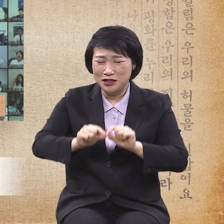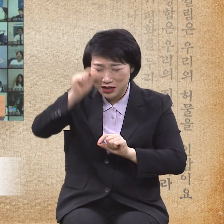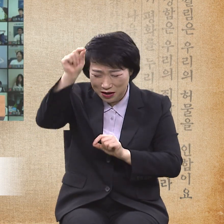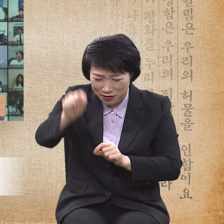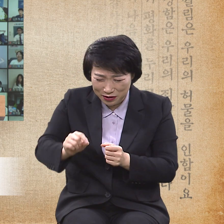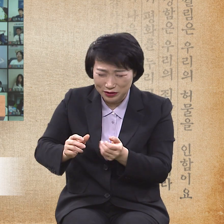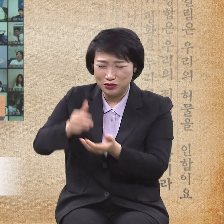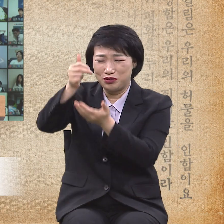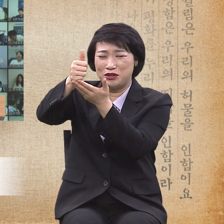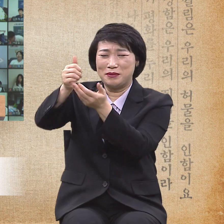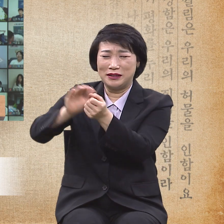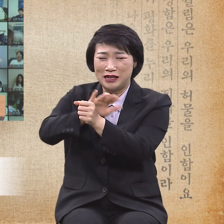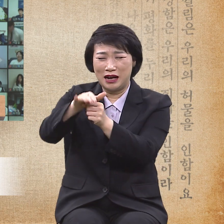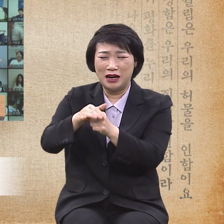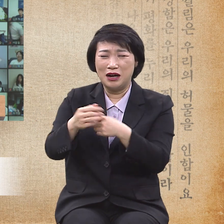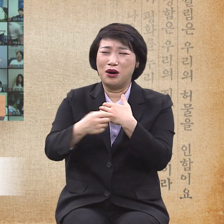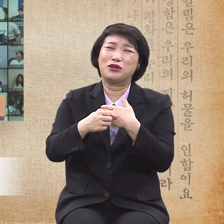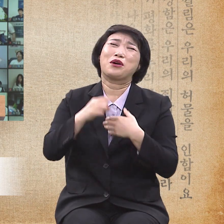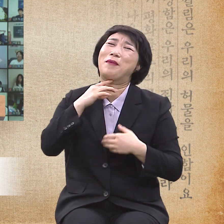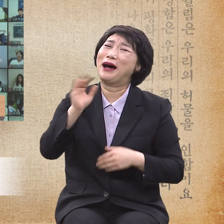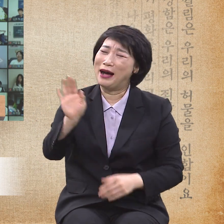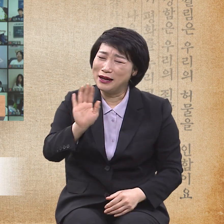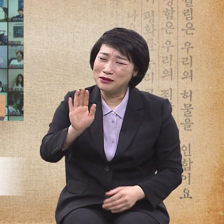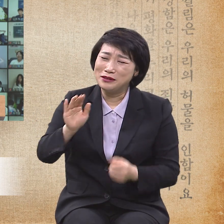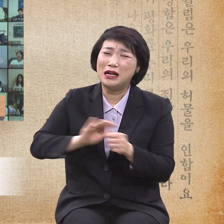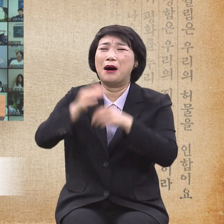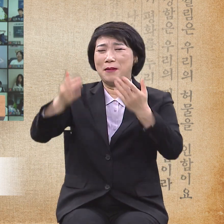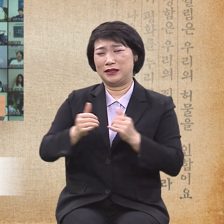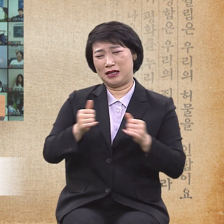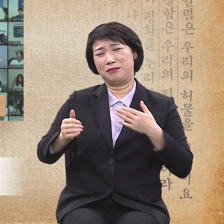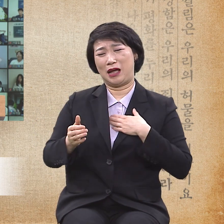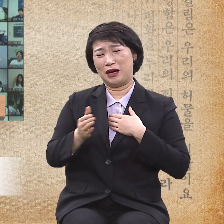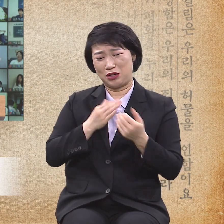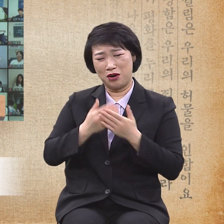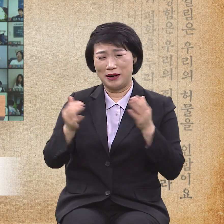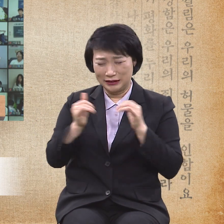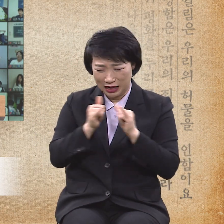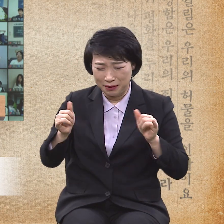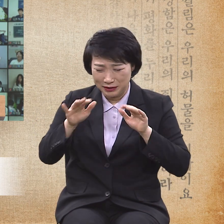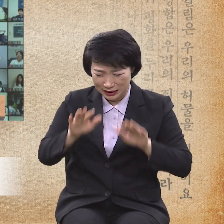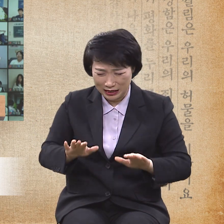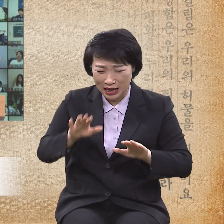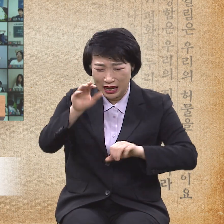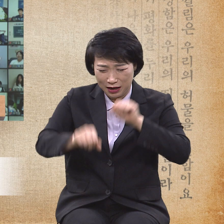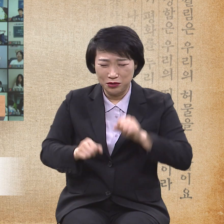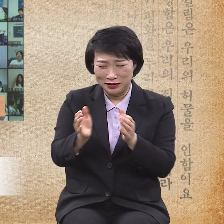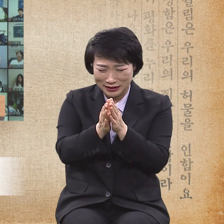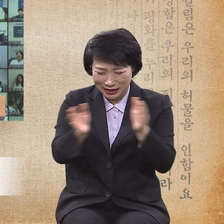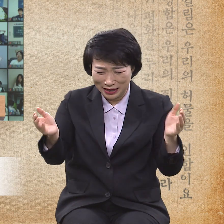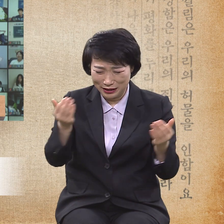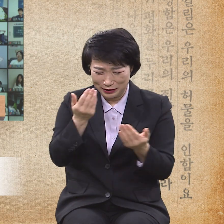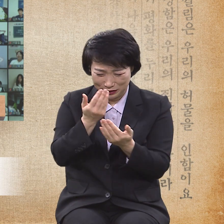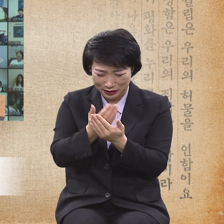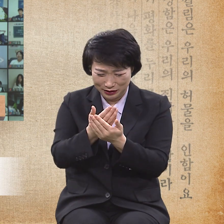사랑, 말로만이 아니라 사랑받은 자는 행동하게 하옵소서.